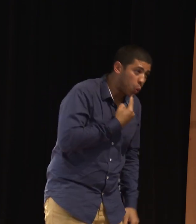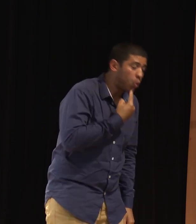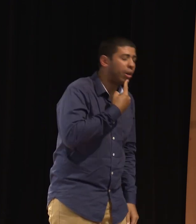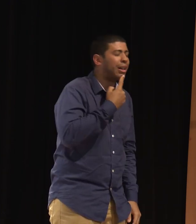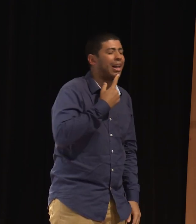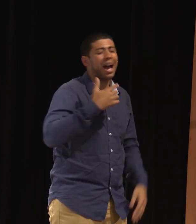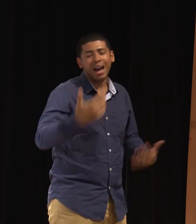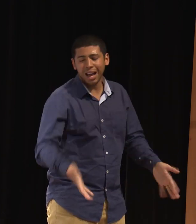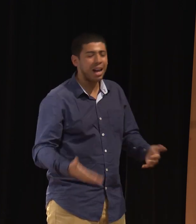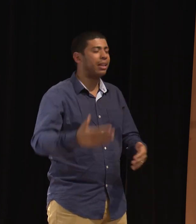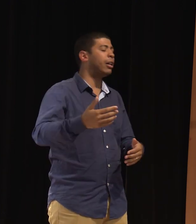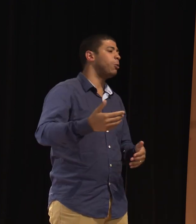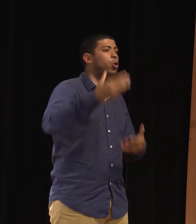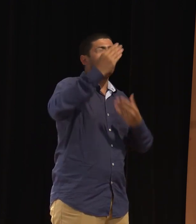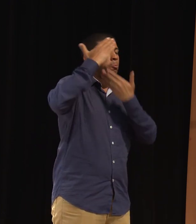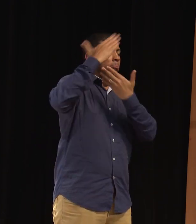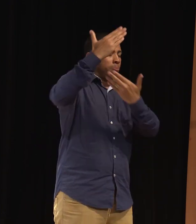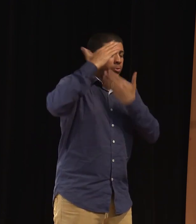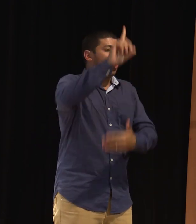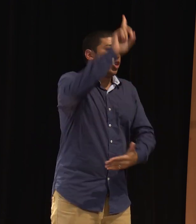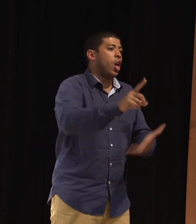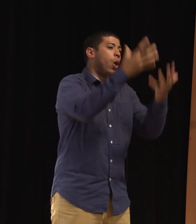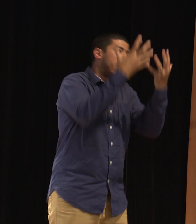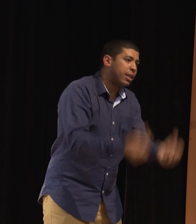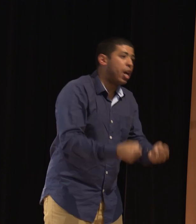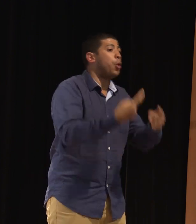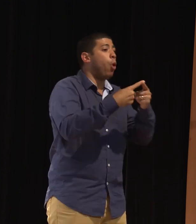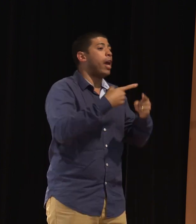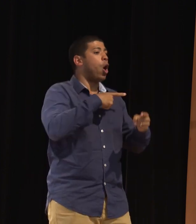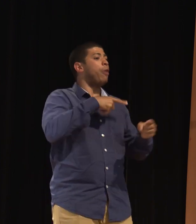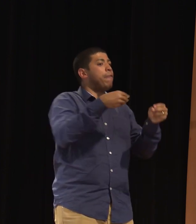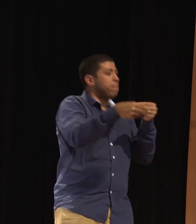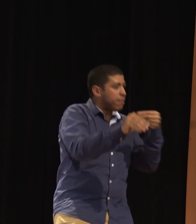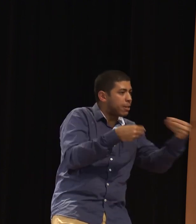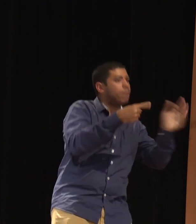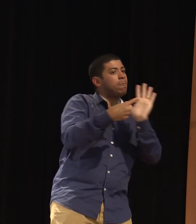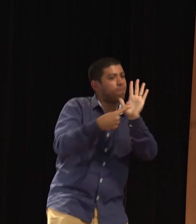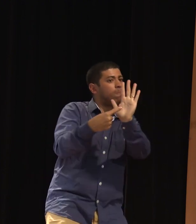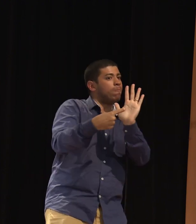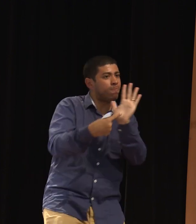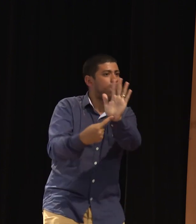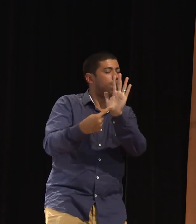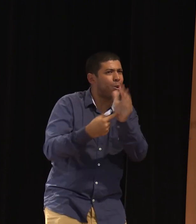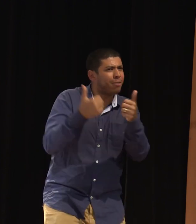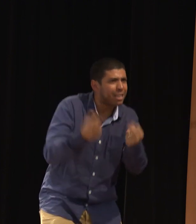Bom, na data do Orgulho Surdo, então, eu agradeço muito a direção por aceitar, porque eu fiz uma coisa flexível para